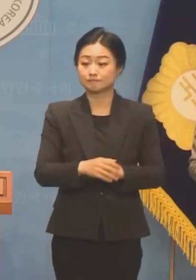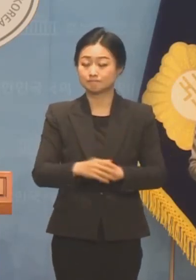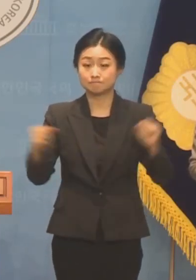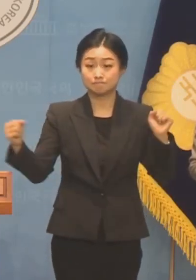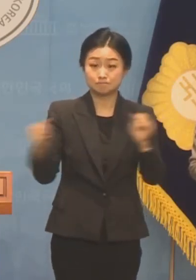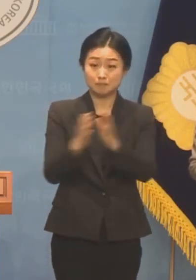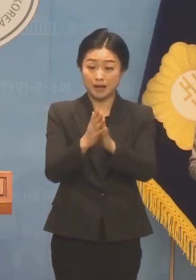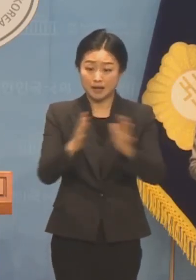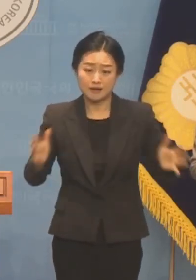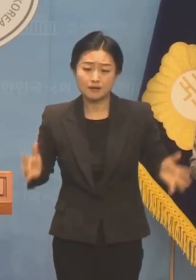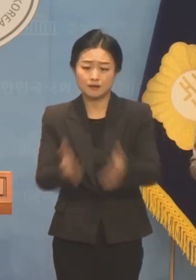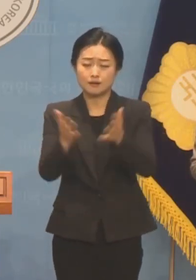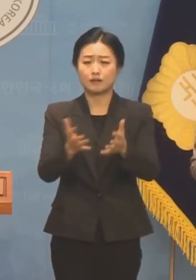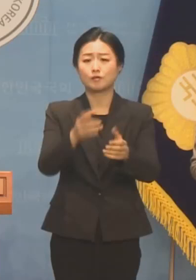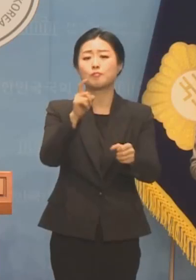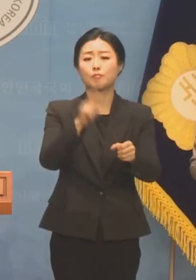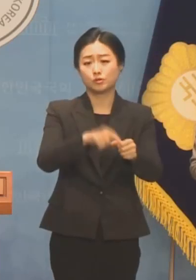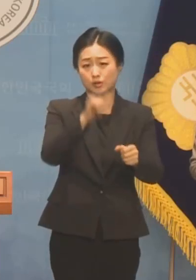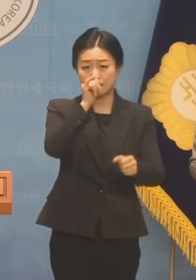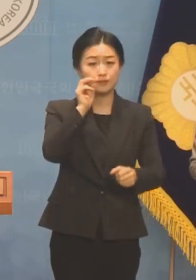충돌을 야기하려는 속셈입니까?